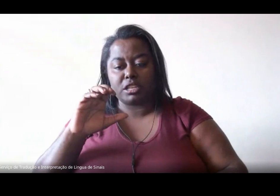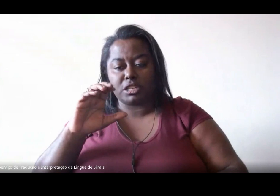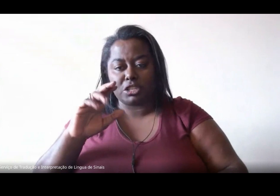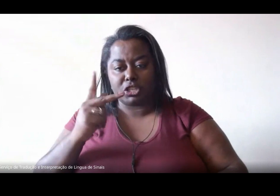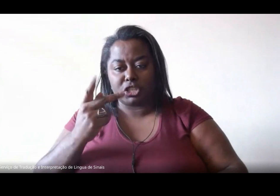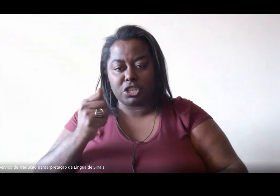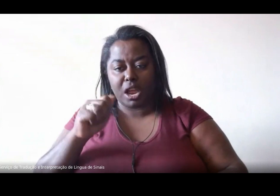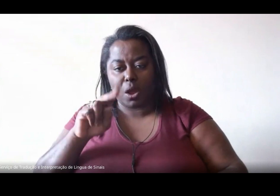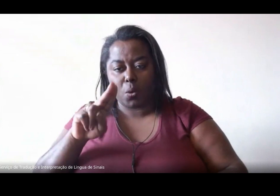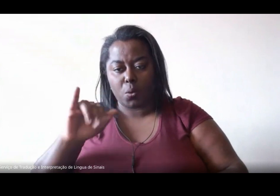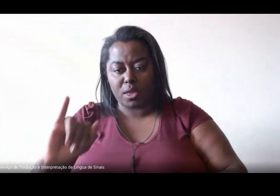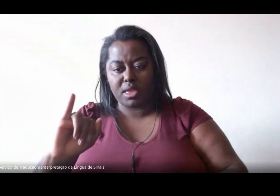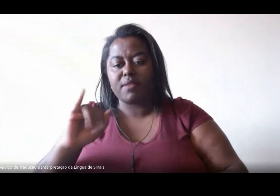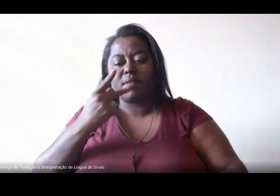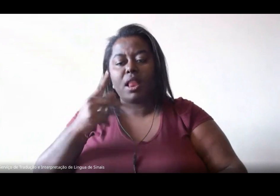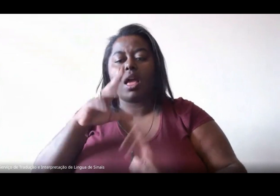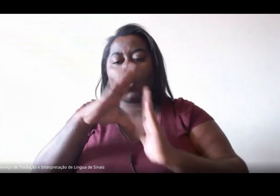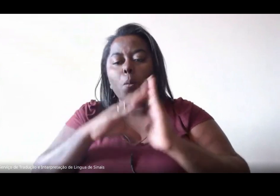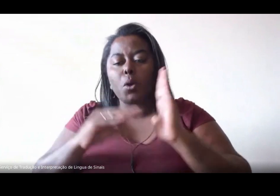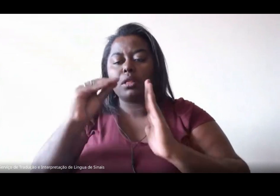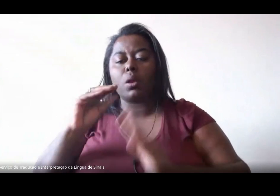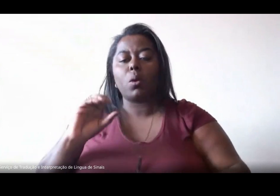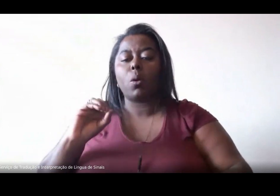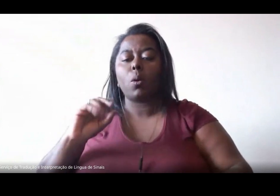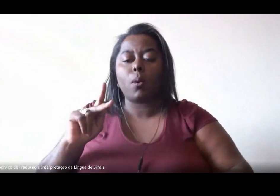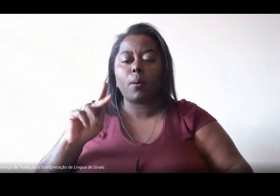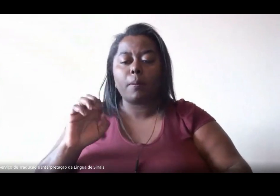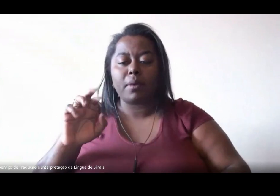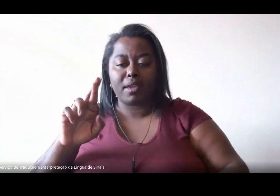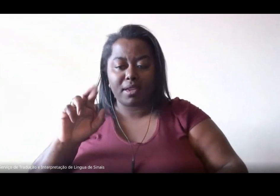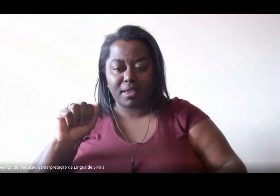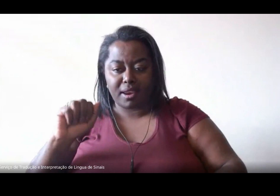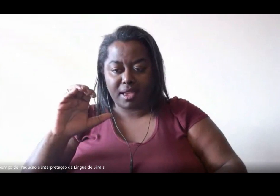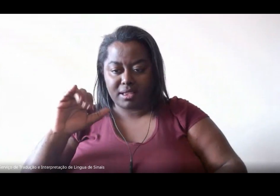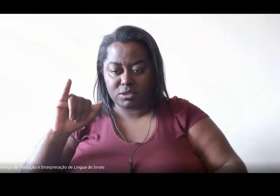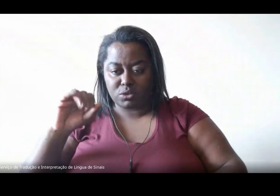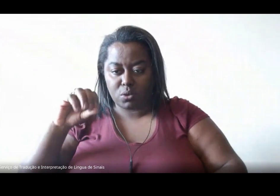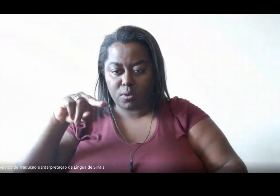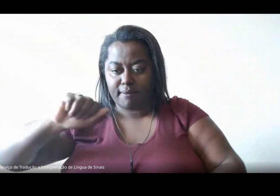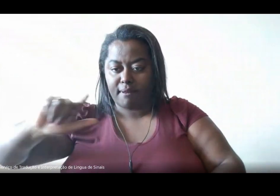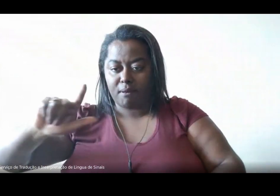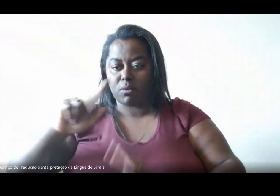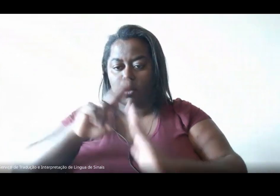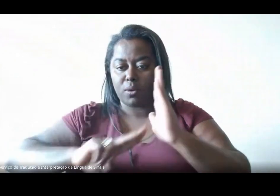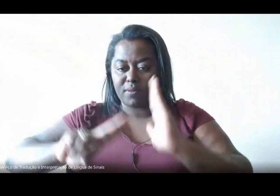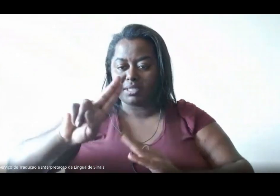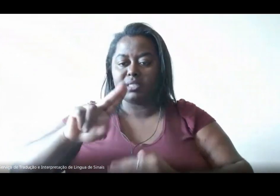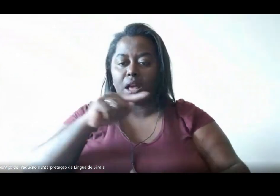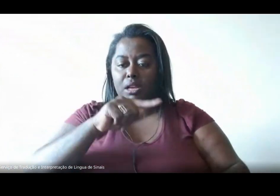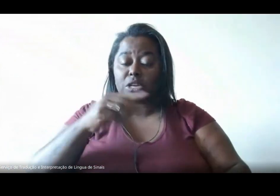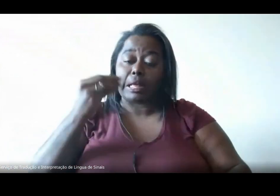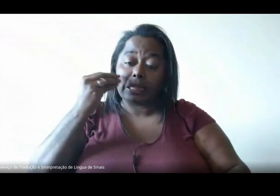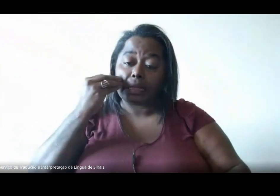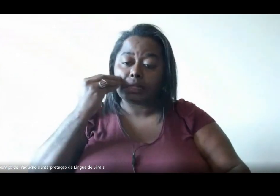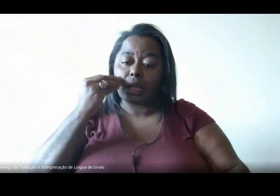de modelo operacional da universidade, né? Que é esse modelo que tenta captar